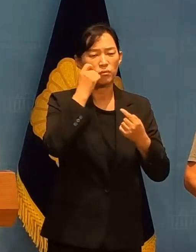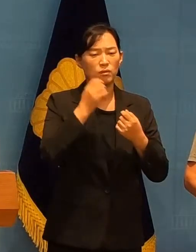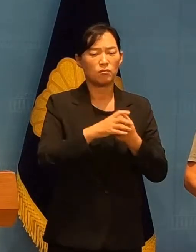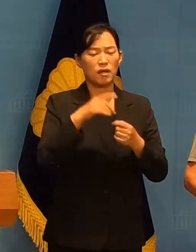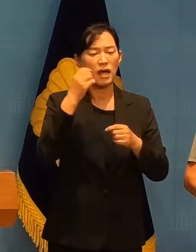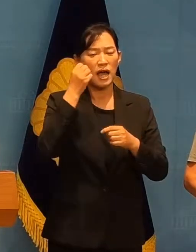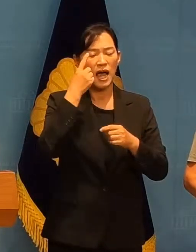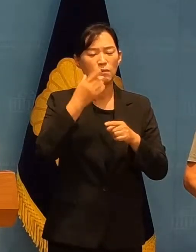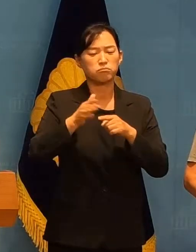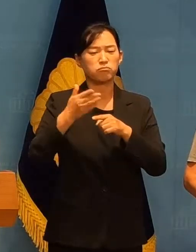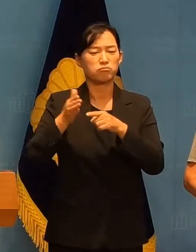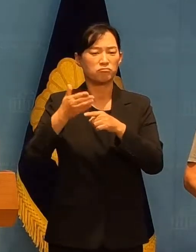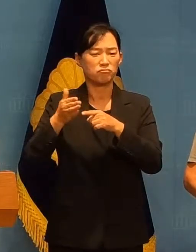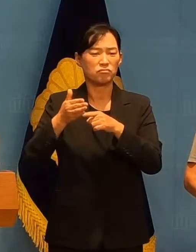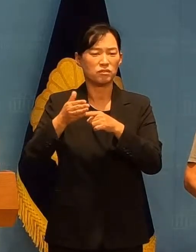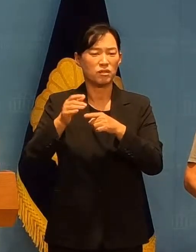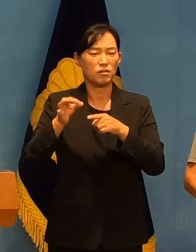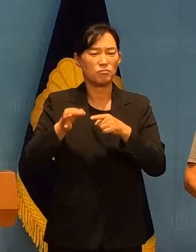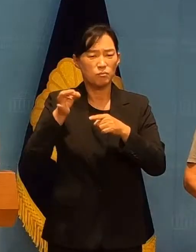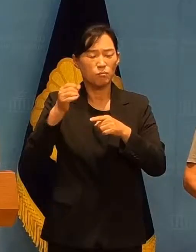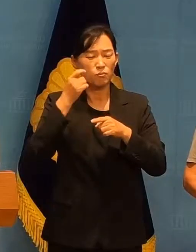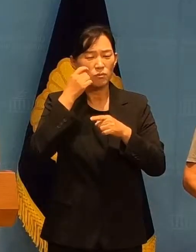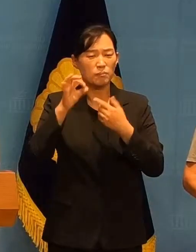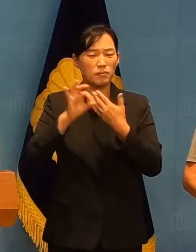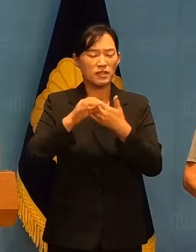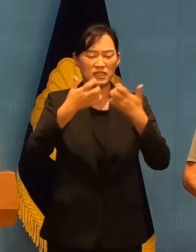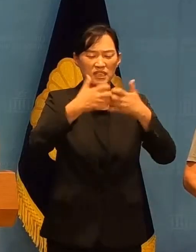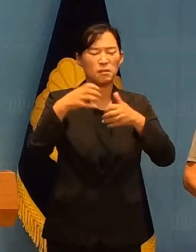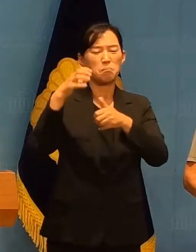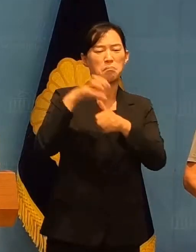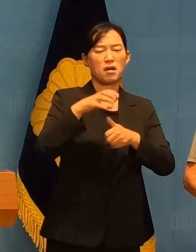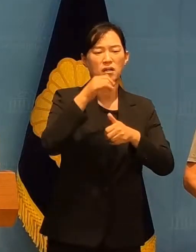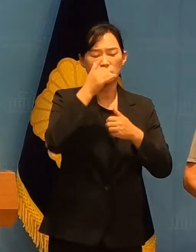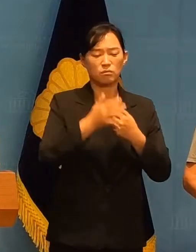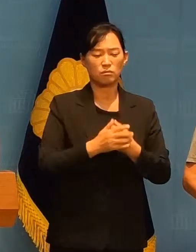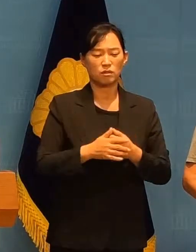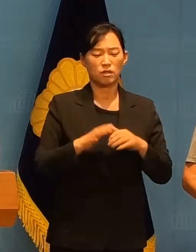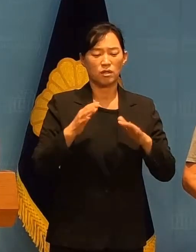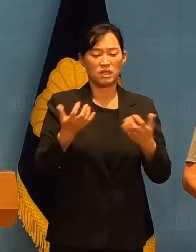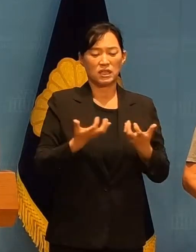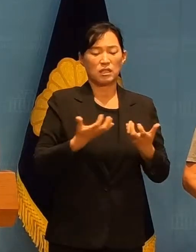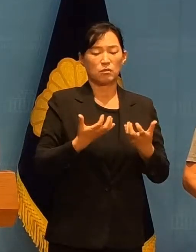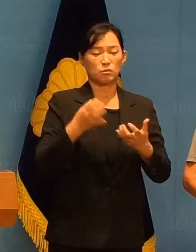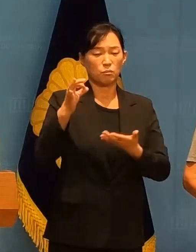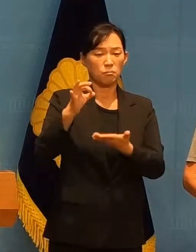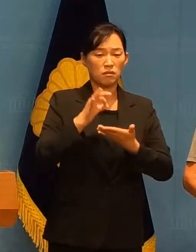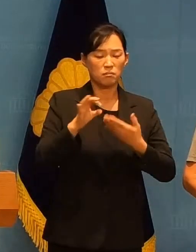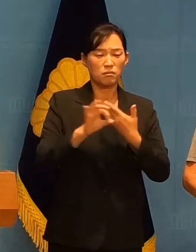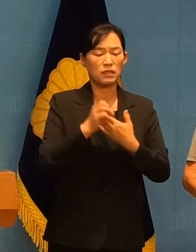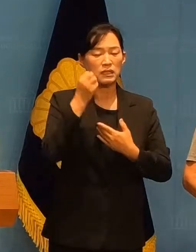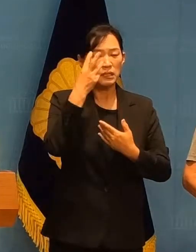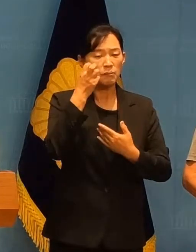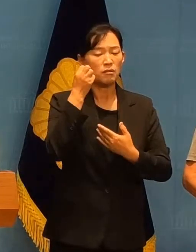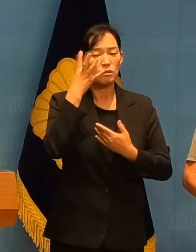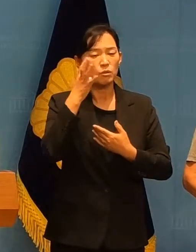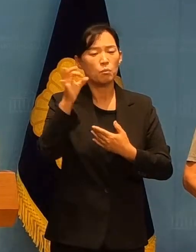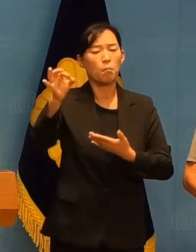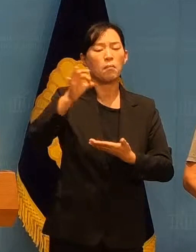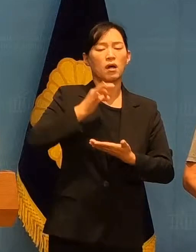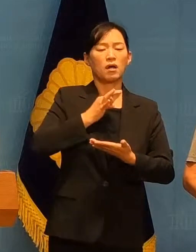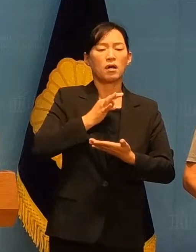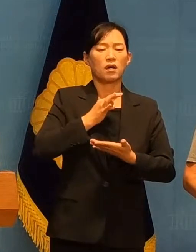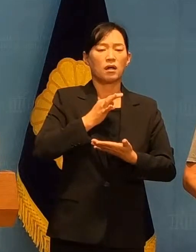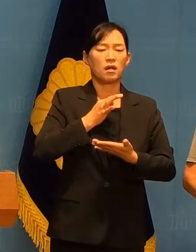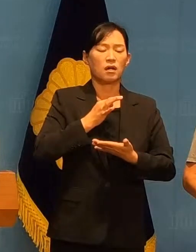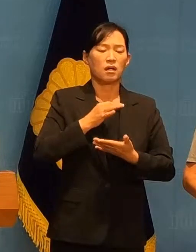못 내면 장비를 압류당하기도 합니다. 현장에서 일을 하고 돈을 받으려면 3개월, 4개월 뒤에나 돈을 받는